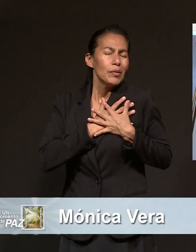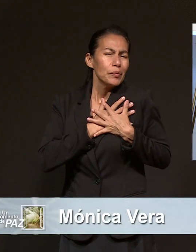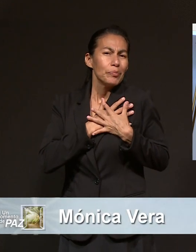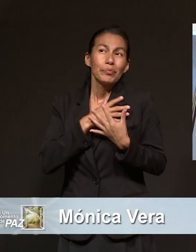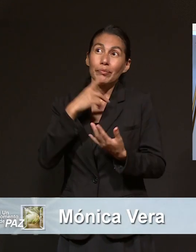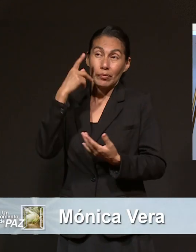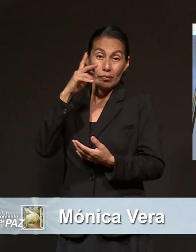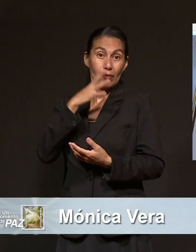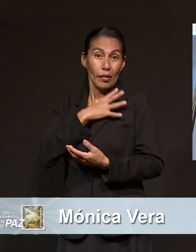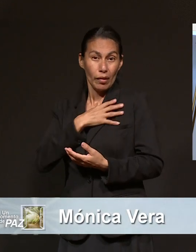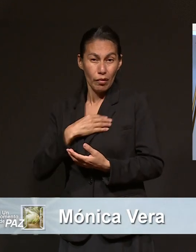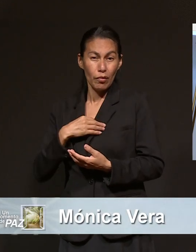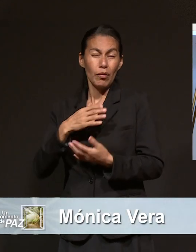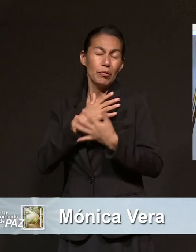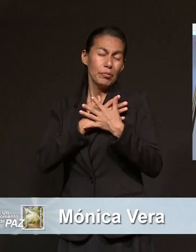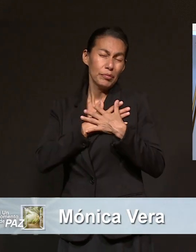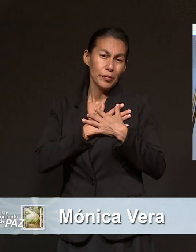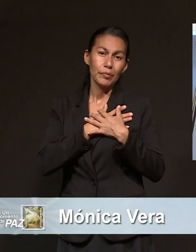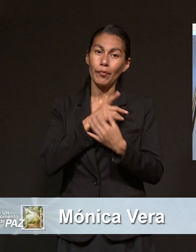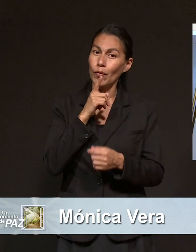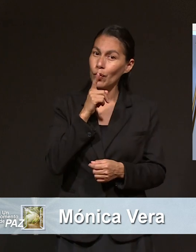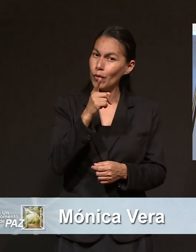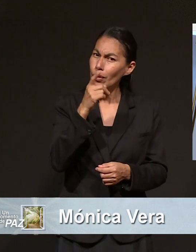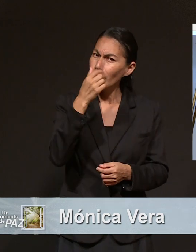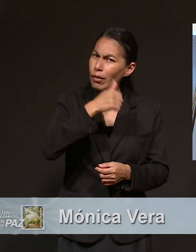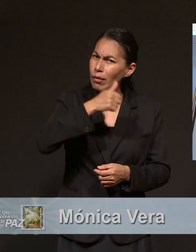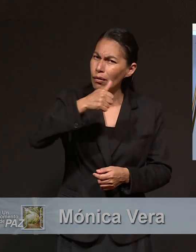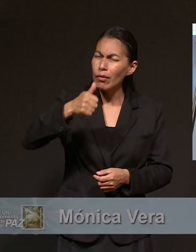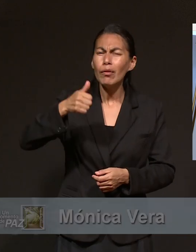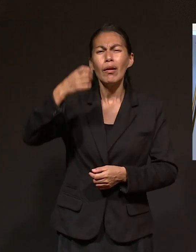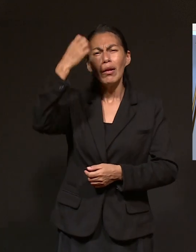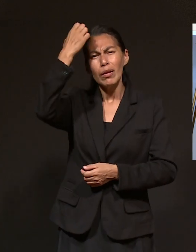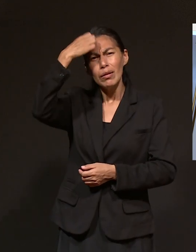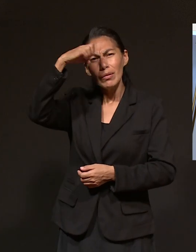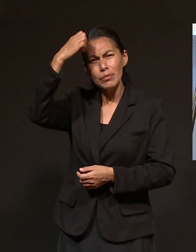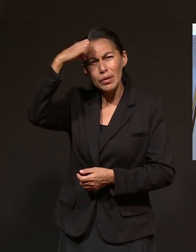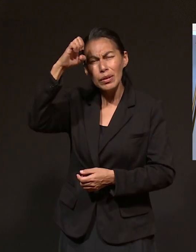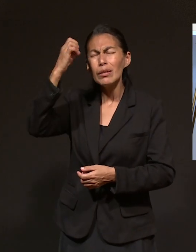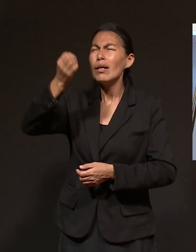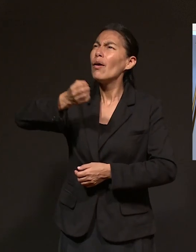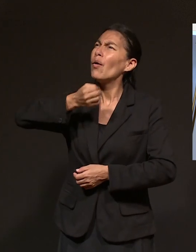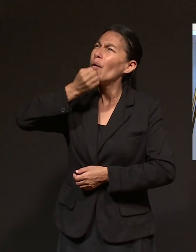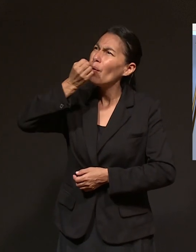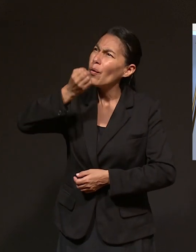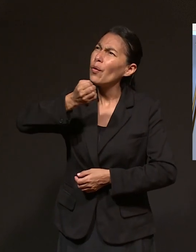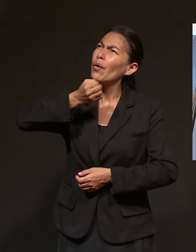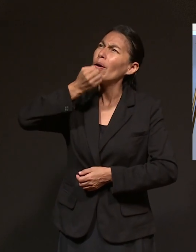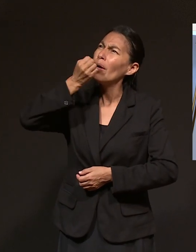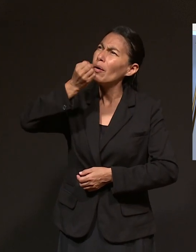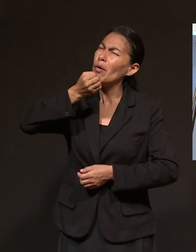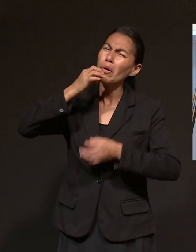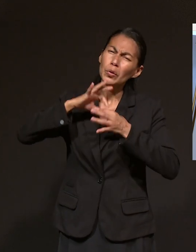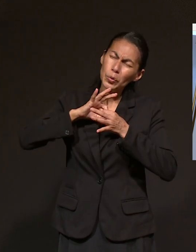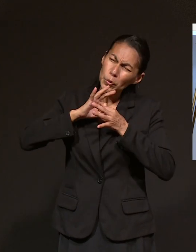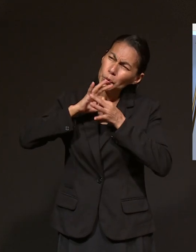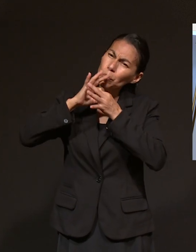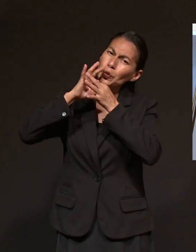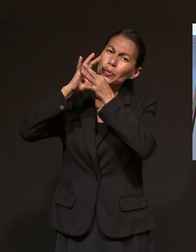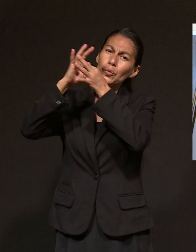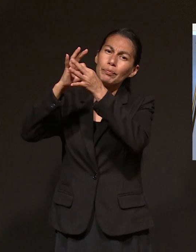Pero tú tienes que aprender por experiencia, caminar con Dios en oración y fe.